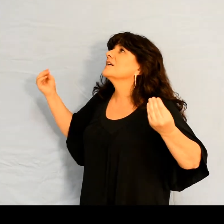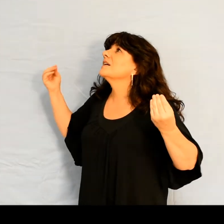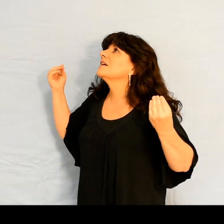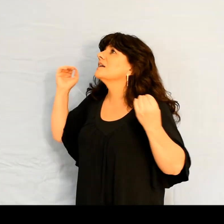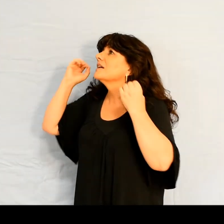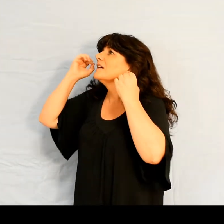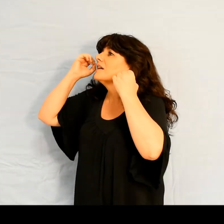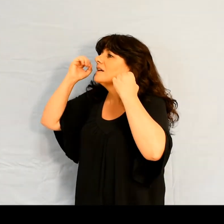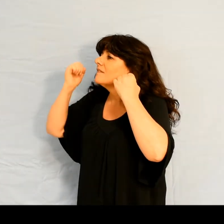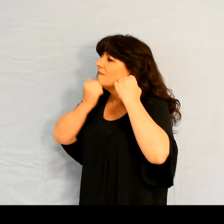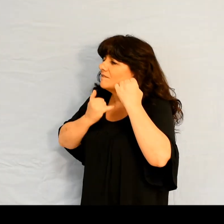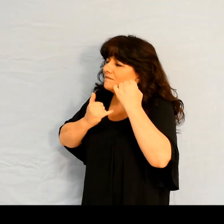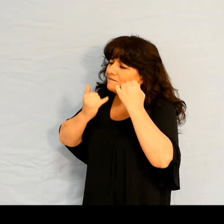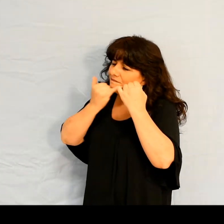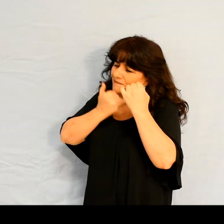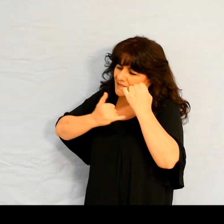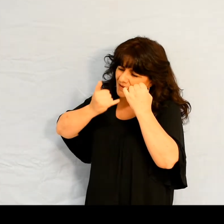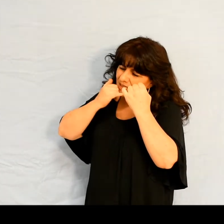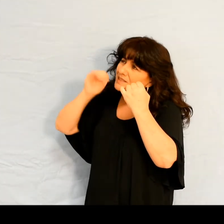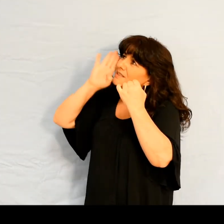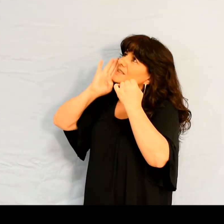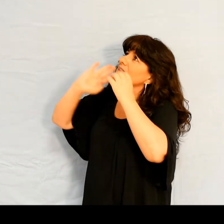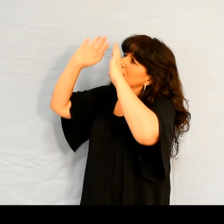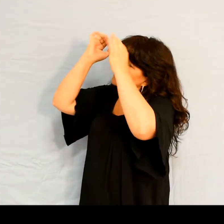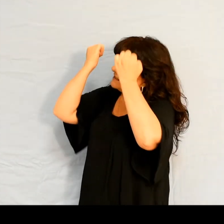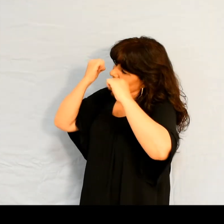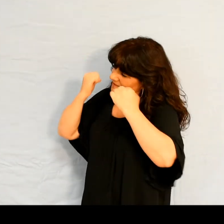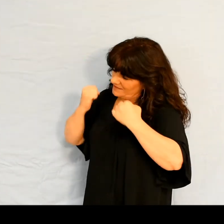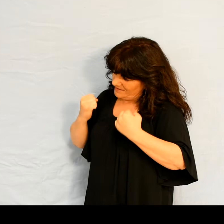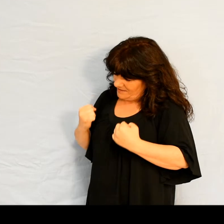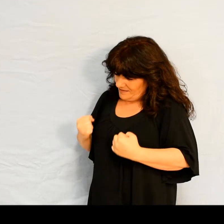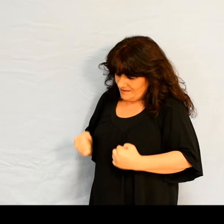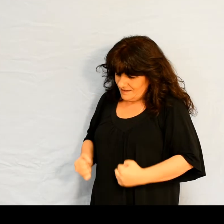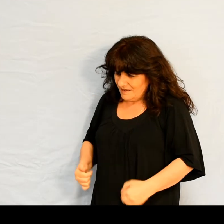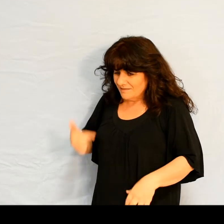Lave-moi tout entier de ma faute, purifie-moi de mon offense.